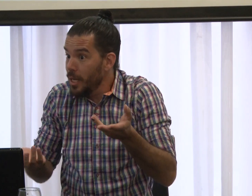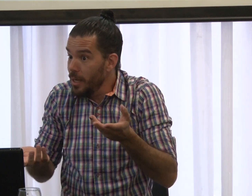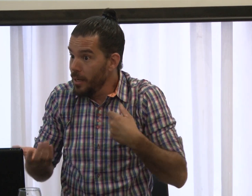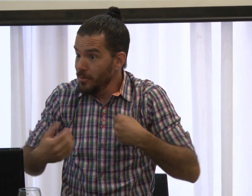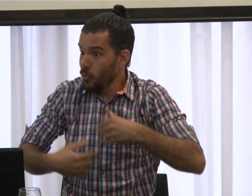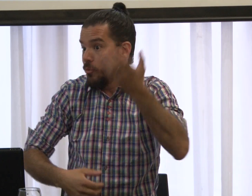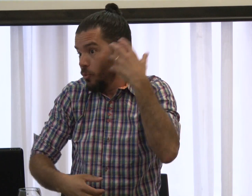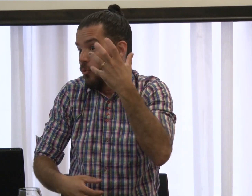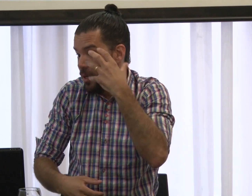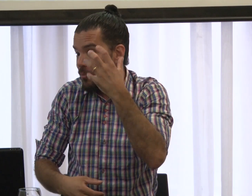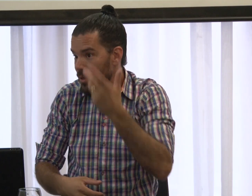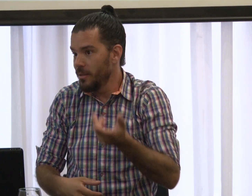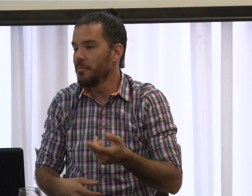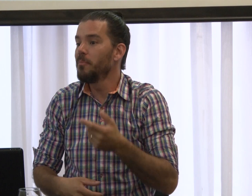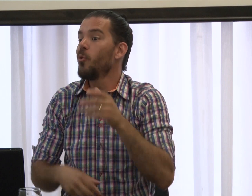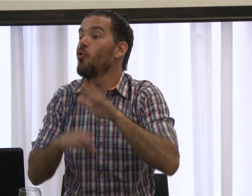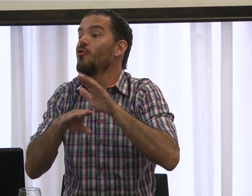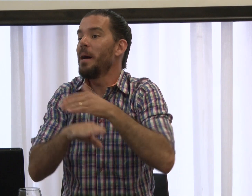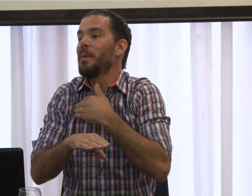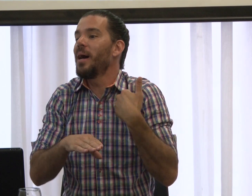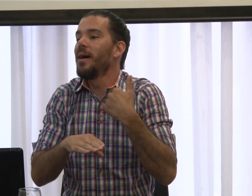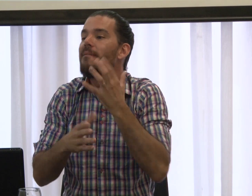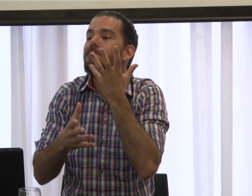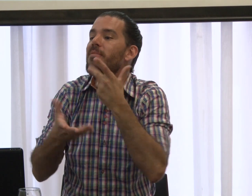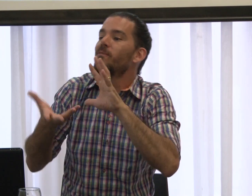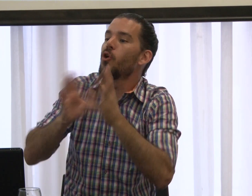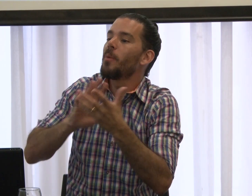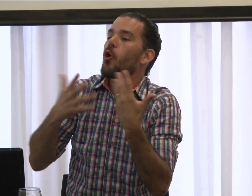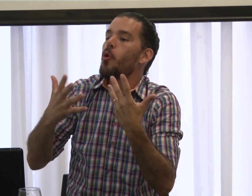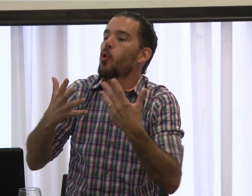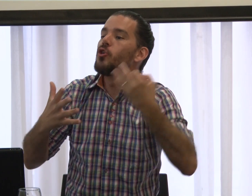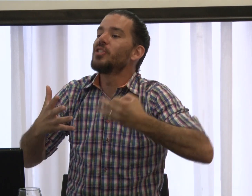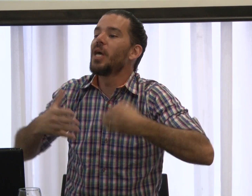algunos también teníamos como breteles, igual que las mujeres.